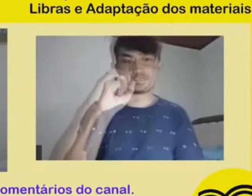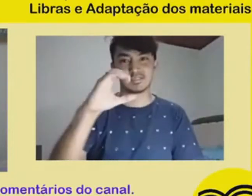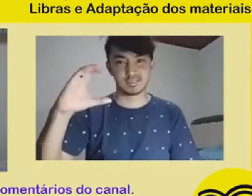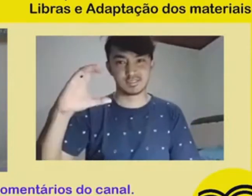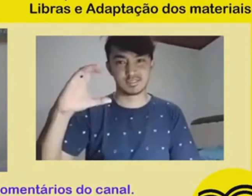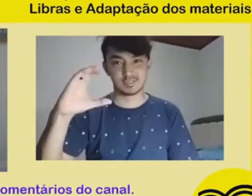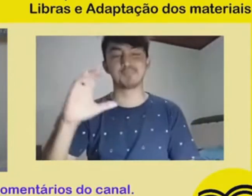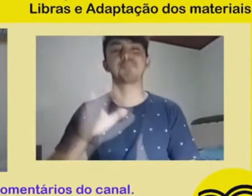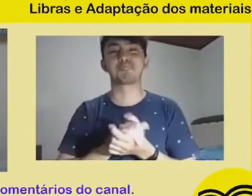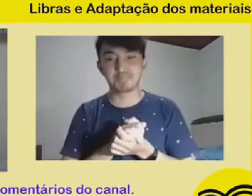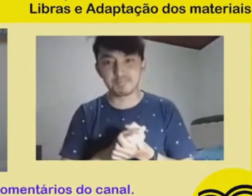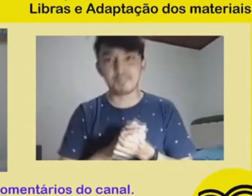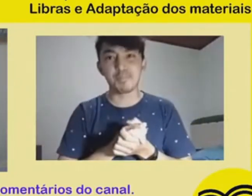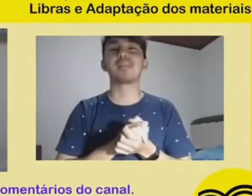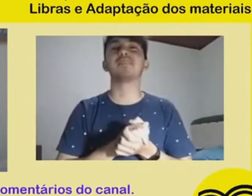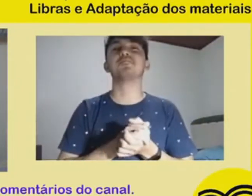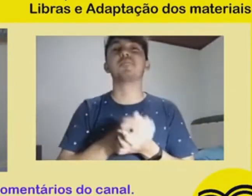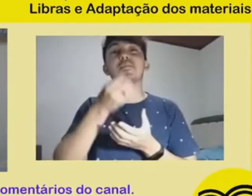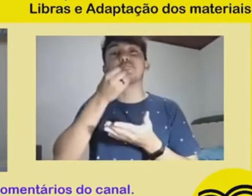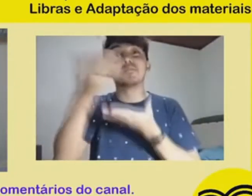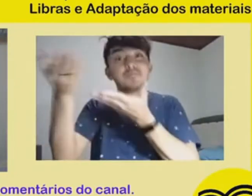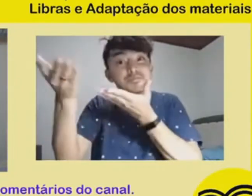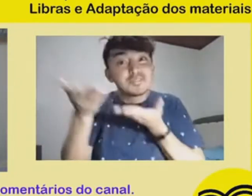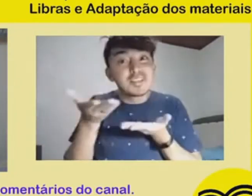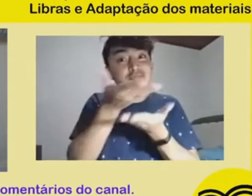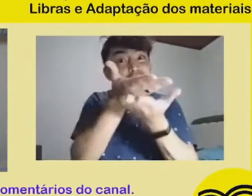Ela é de Santa Catarina.